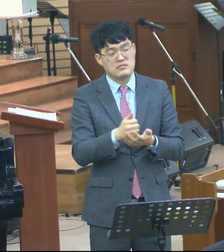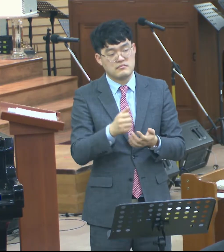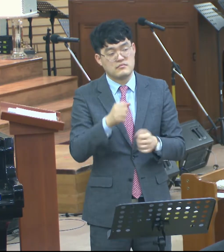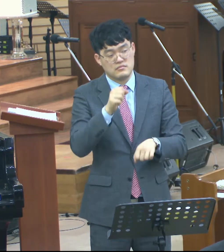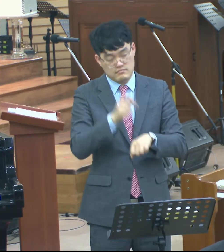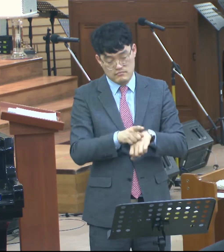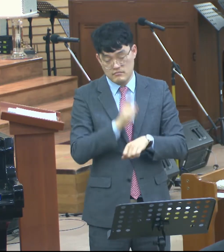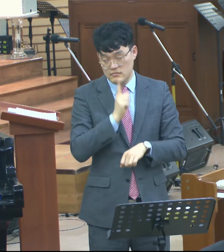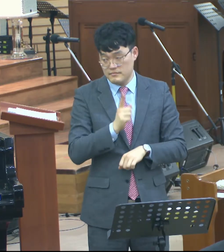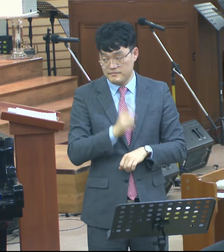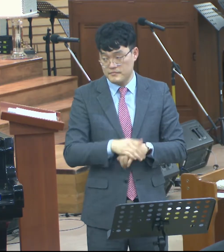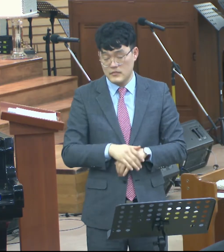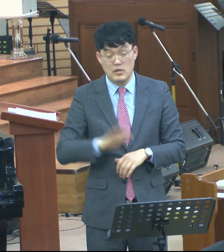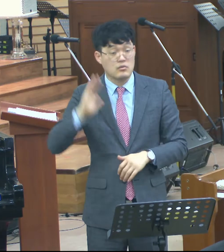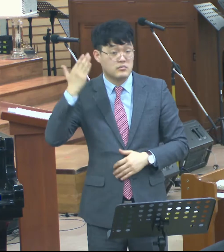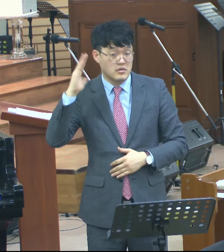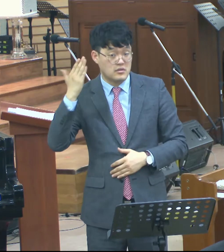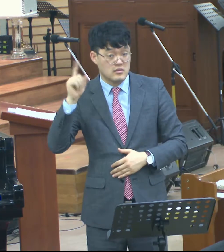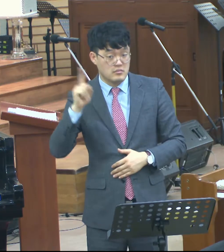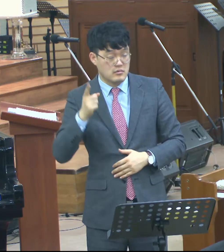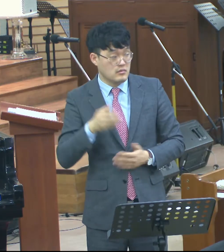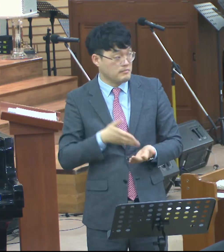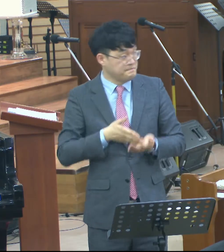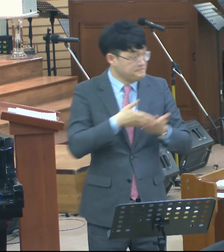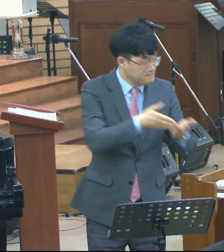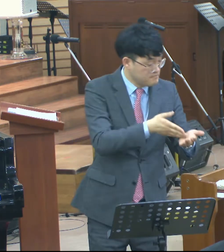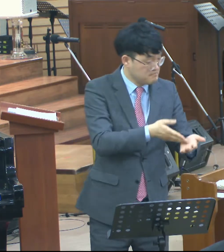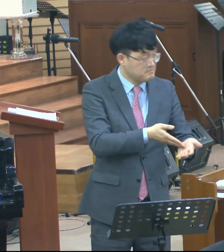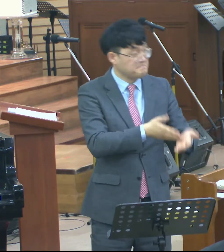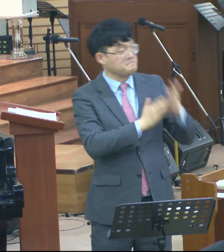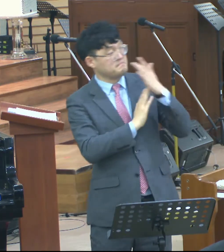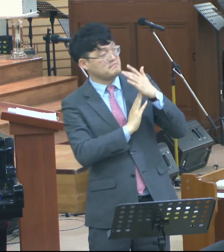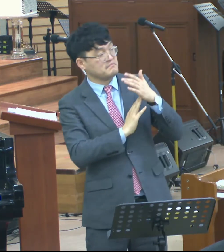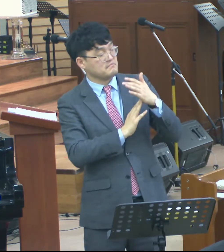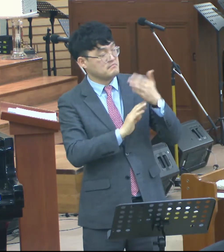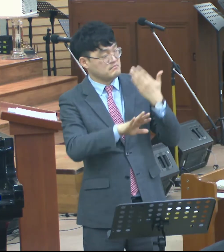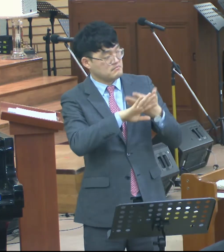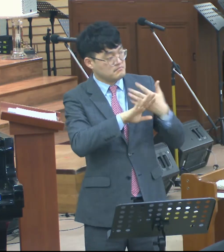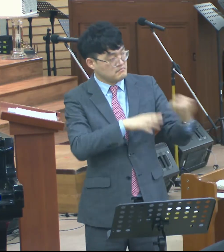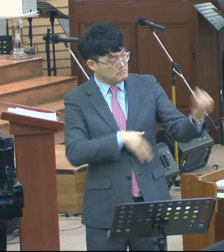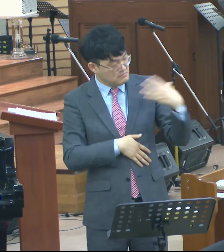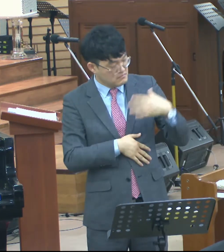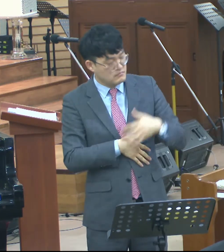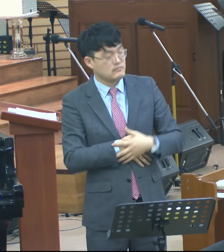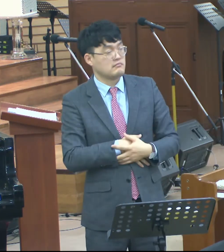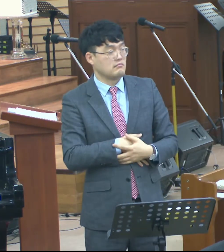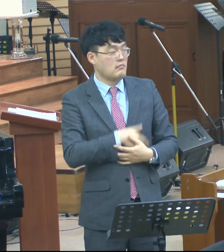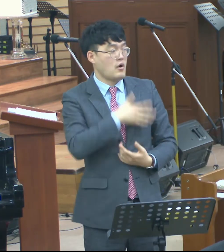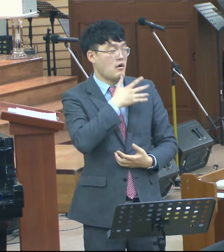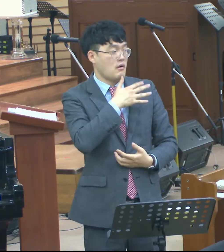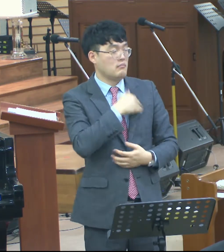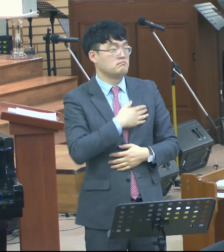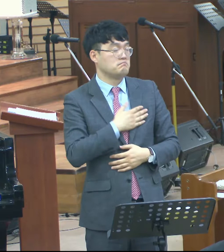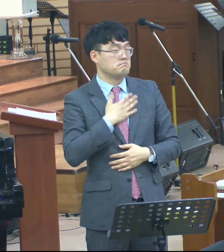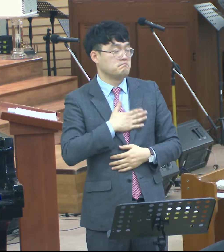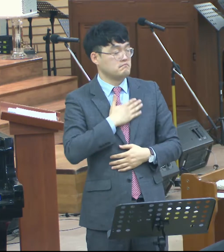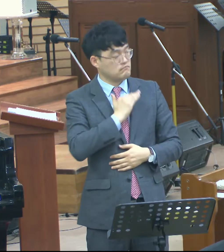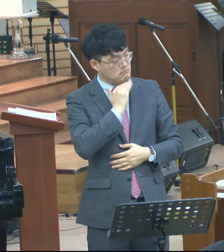그런데 요즘에는 장로님들이 저하고 좀 다른 의견을 가지면 제가 좀 기다리기도 하고 중간을